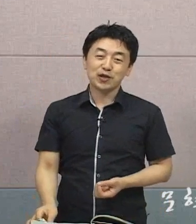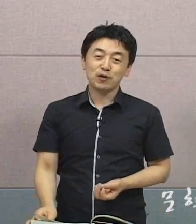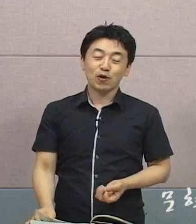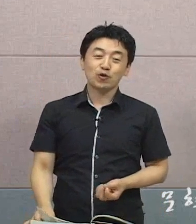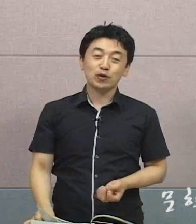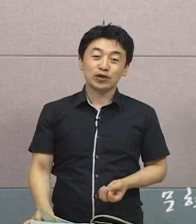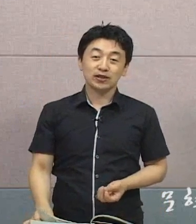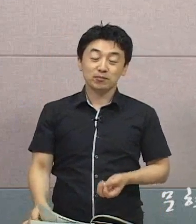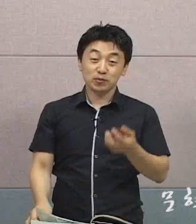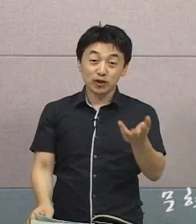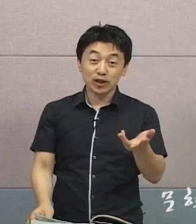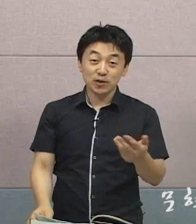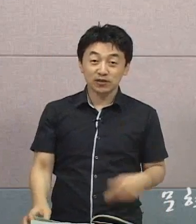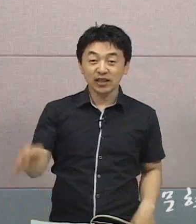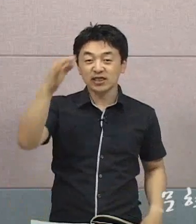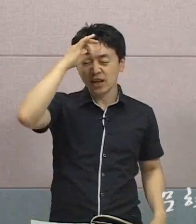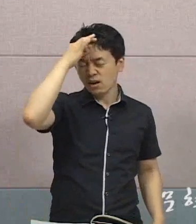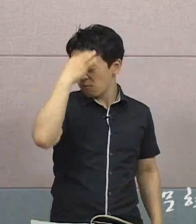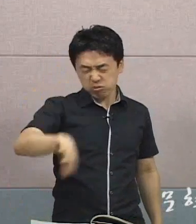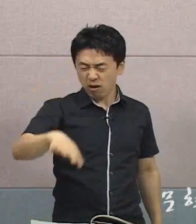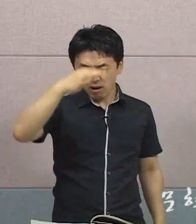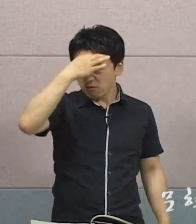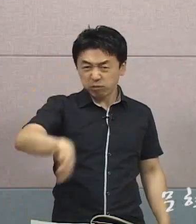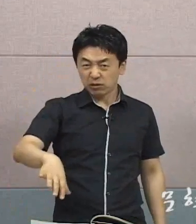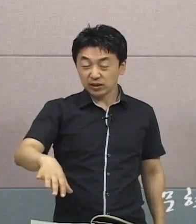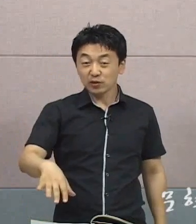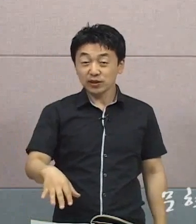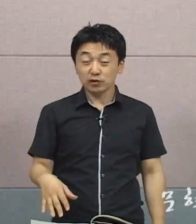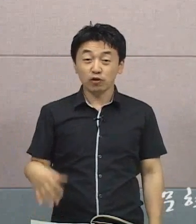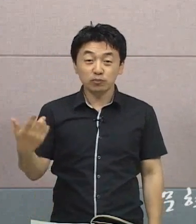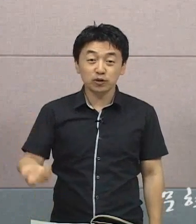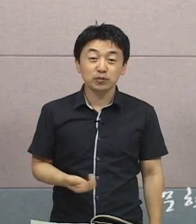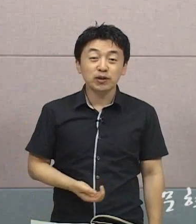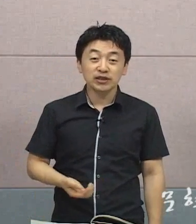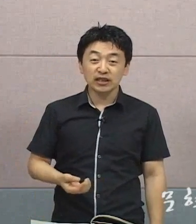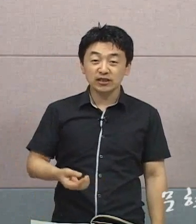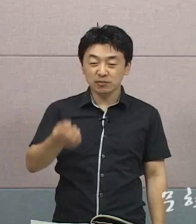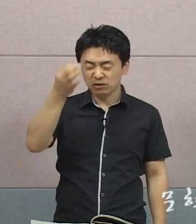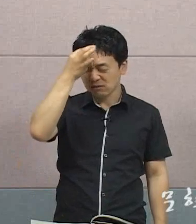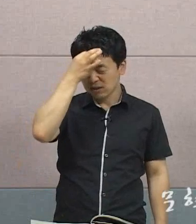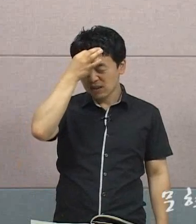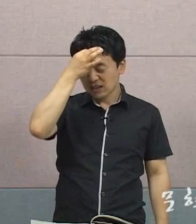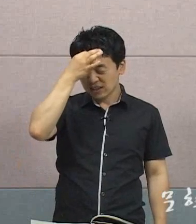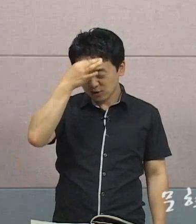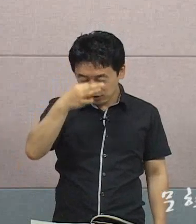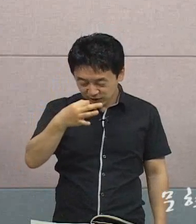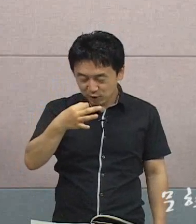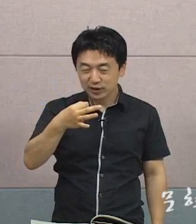왜냐하면 얼굴 표정이 풍부하시다면 자신있게 이렇게 사용하시고요. 얼굴 표정이 풍부하시지 않으시다면 이걸로 사용하시지